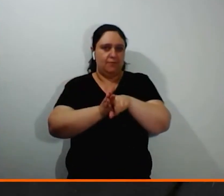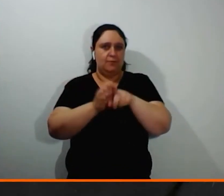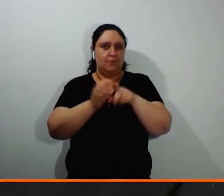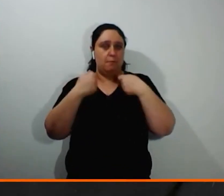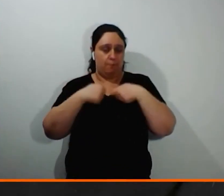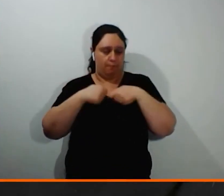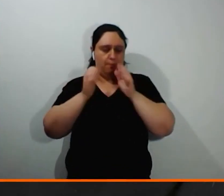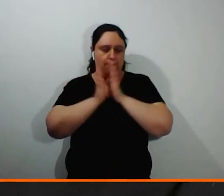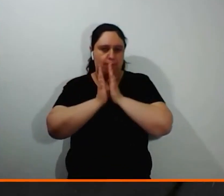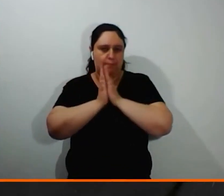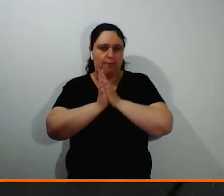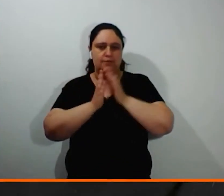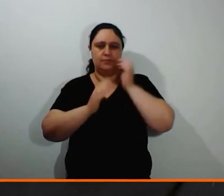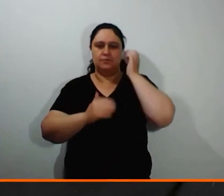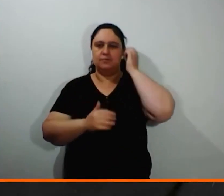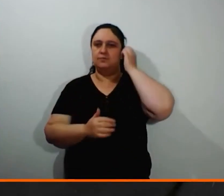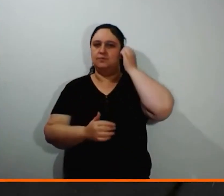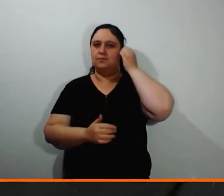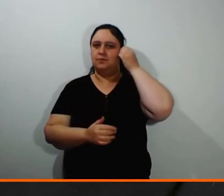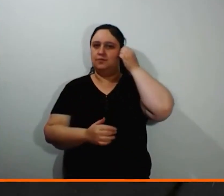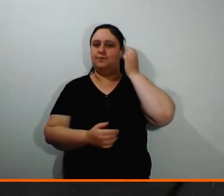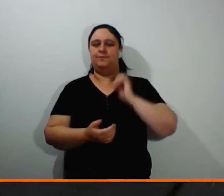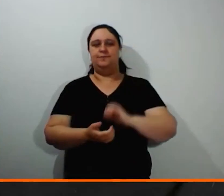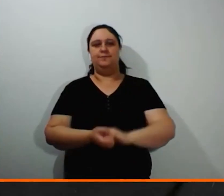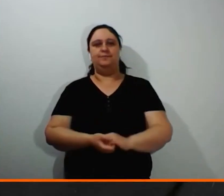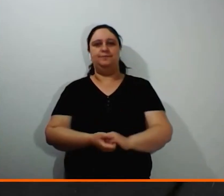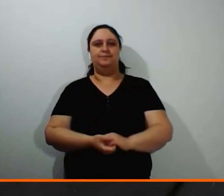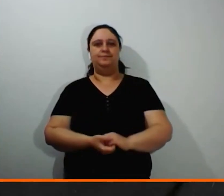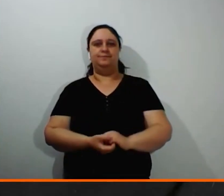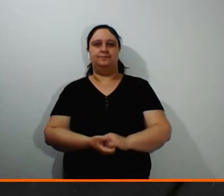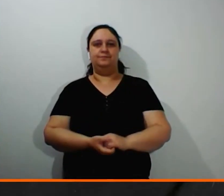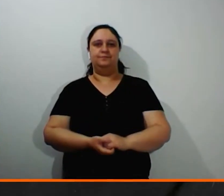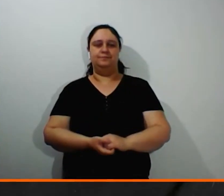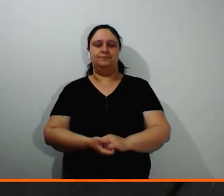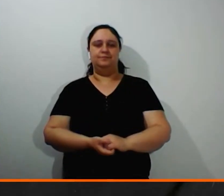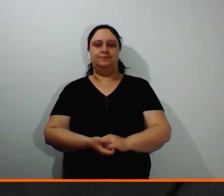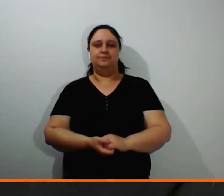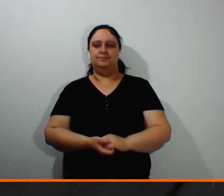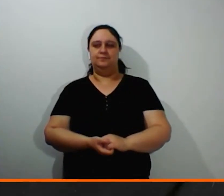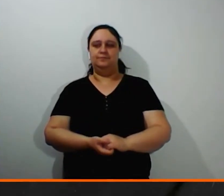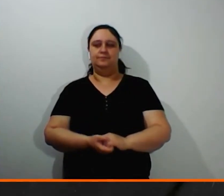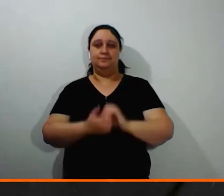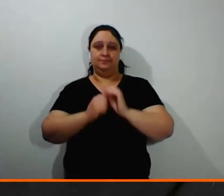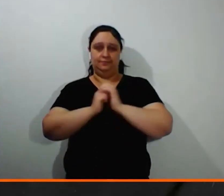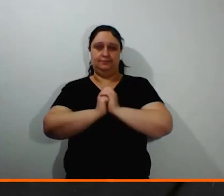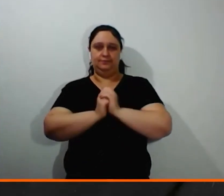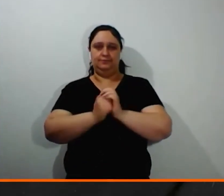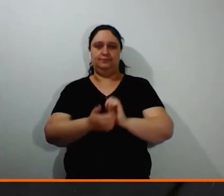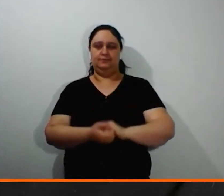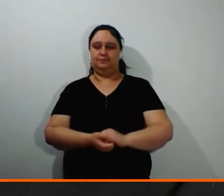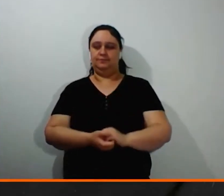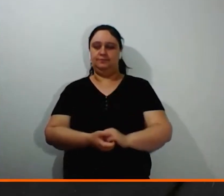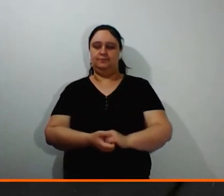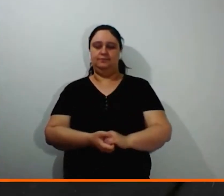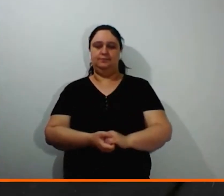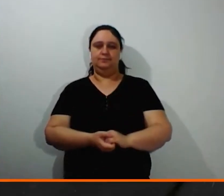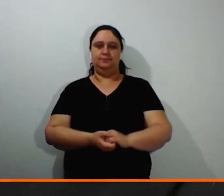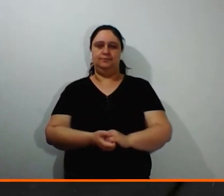resto o leão faz. Quer dizer, o Espírito faz. Amém? E depois, segunda coisa